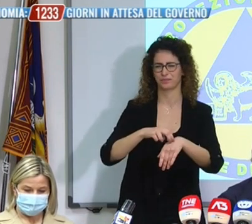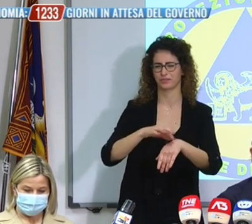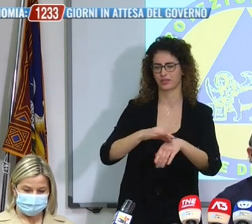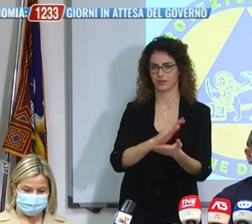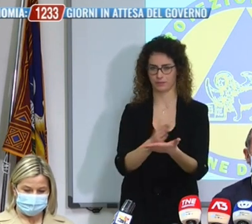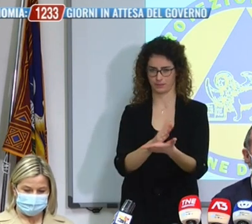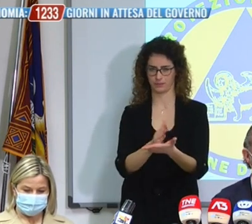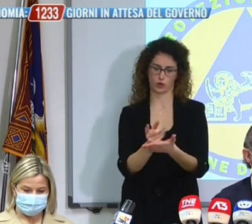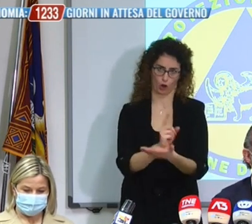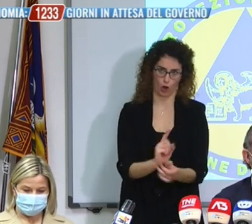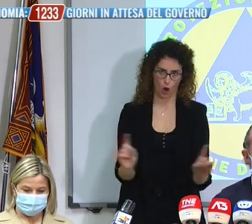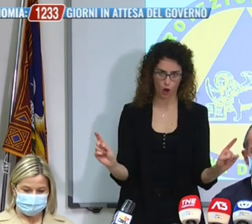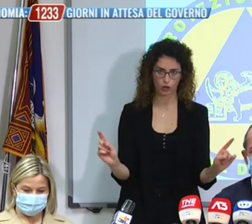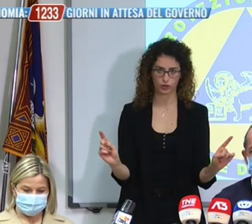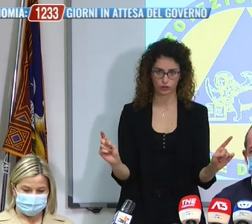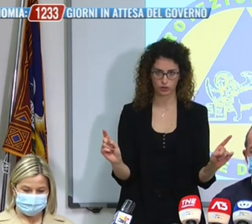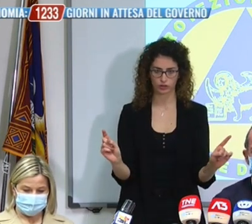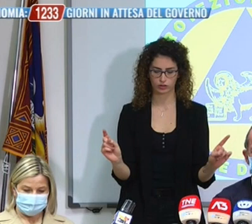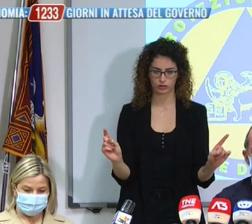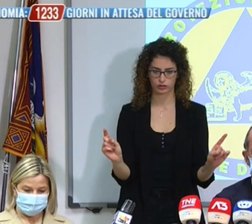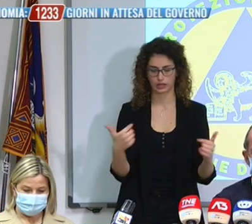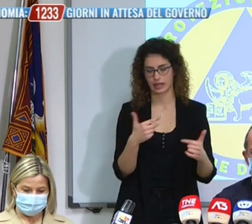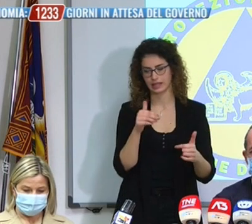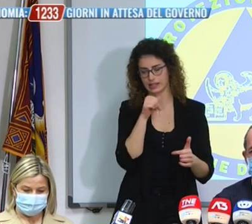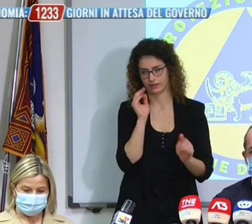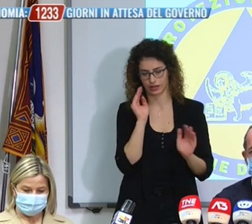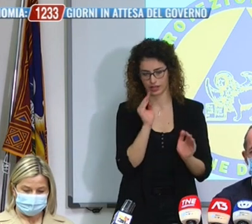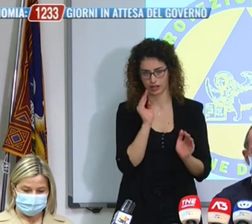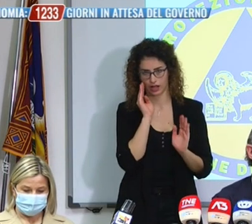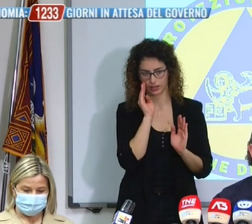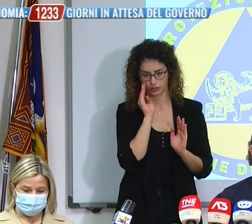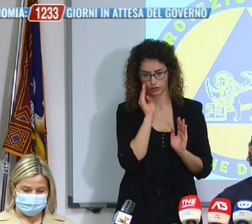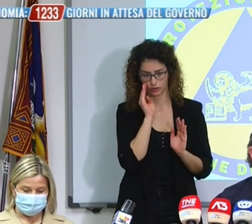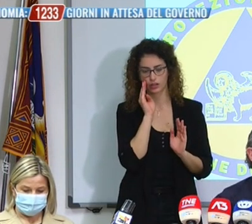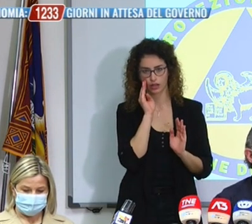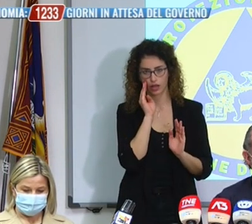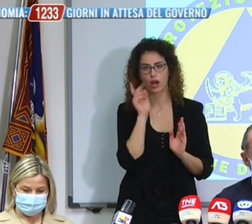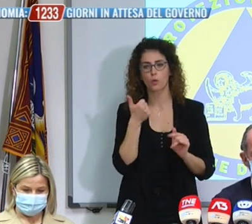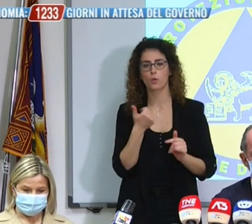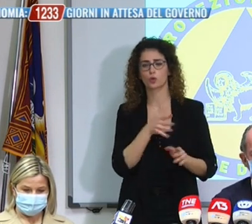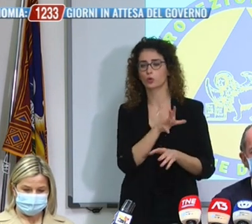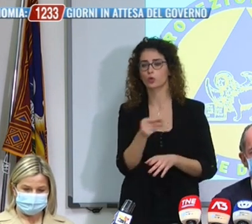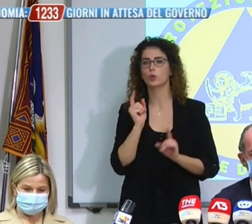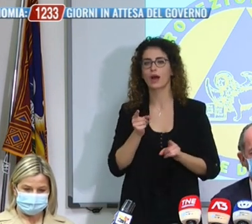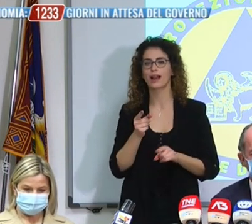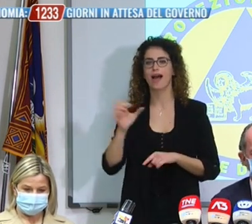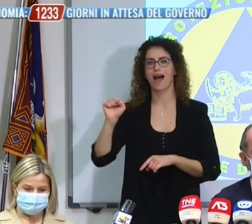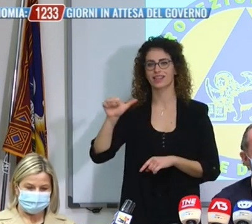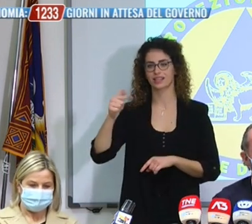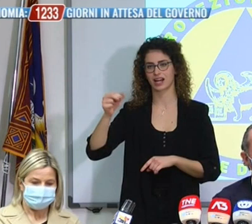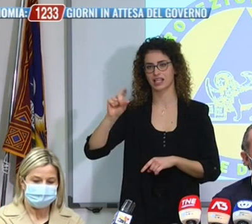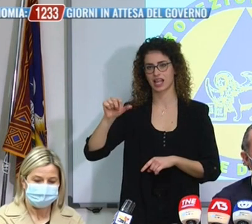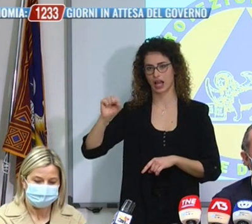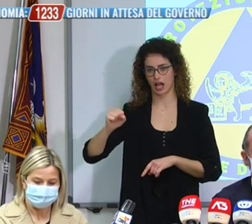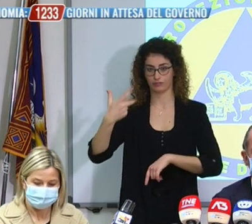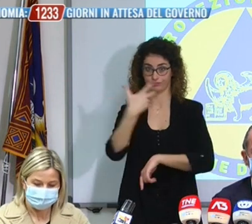cui comunque devi avere, diciamo, delle precauzioni con AstraZeneca. Capite che in questa maniera cambia ancora nuovamente